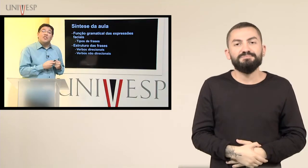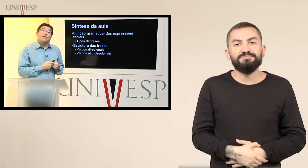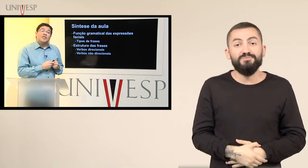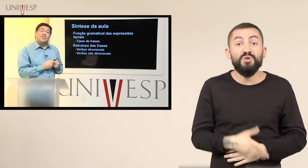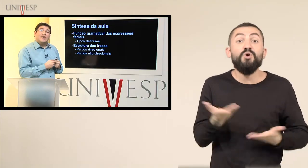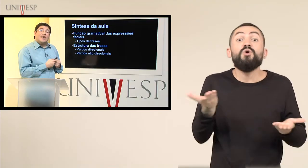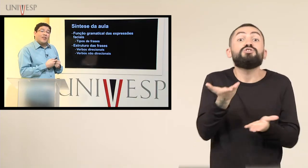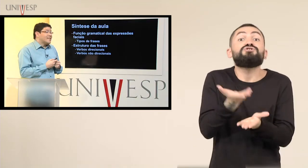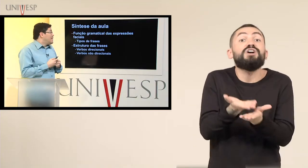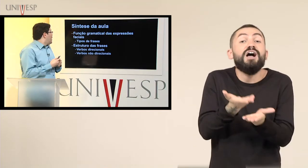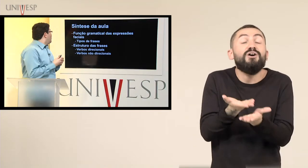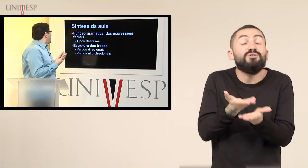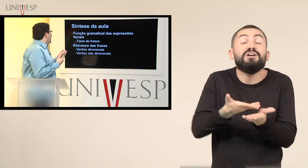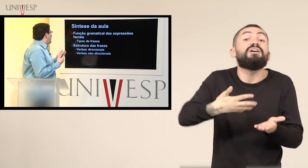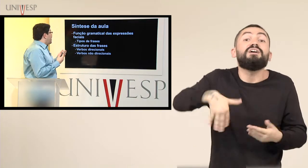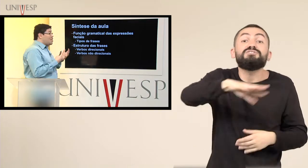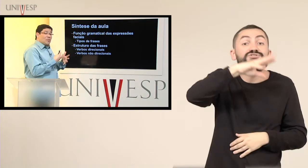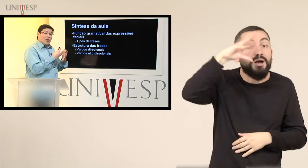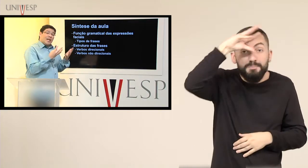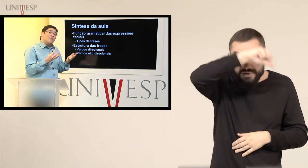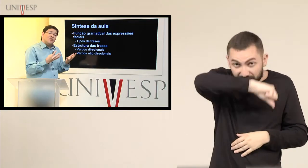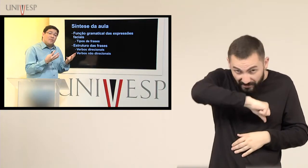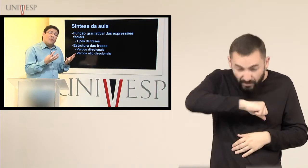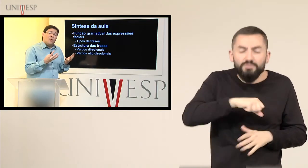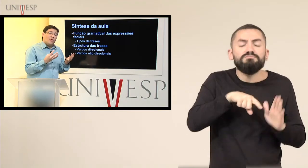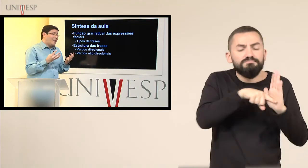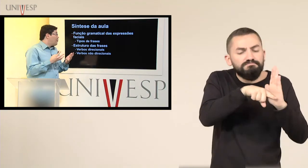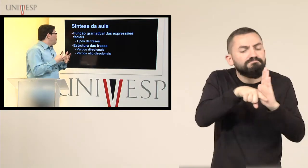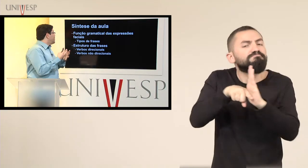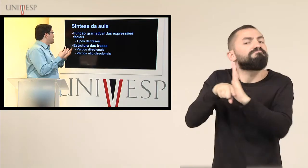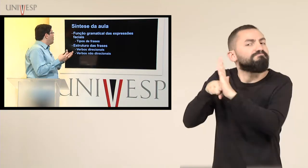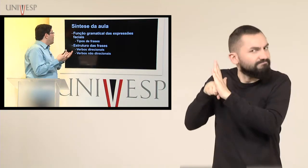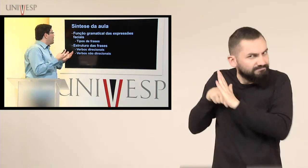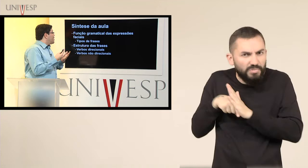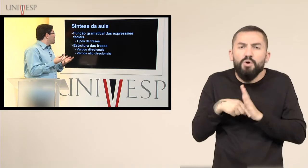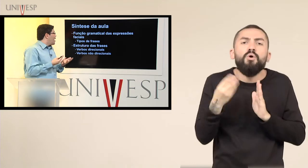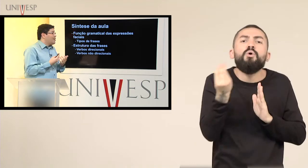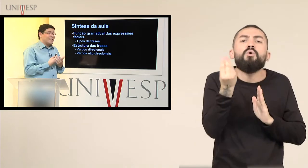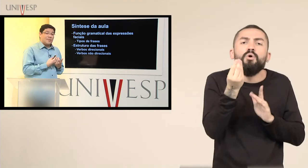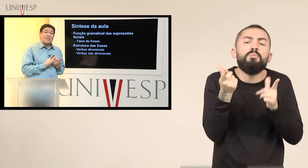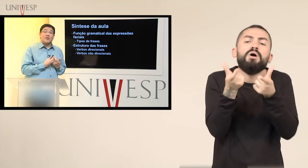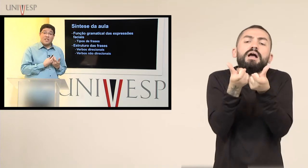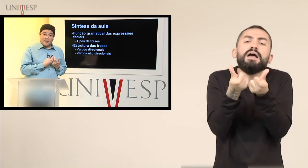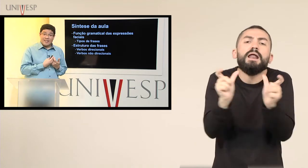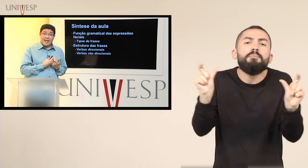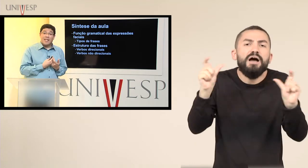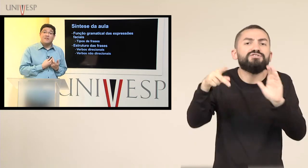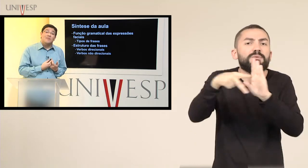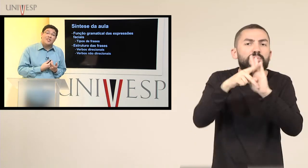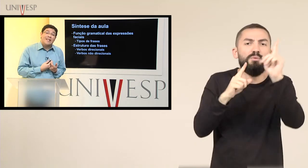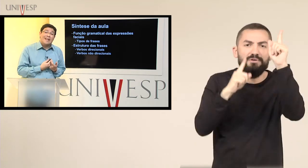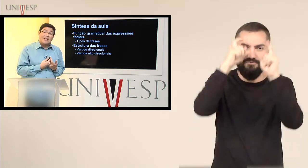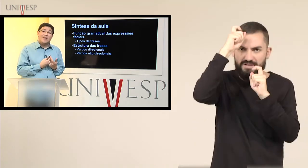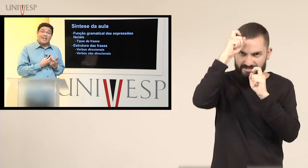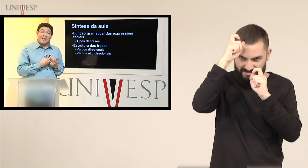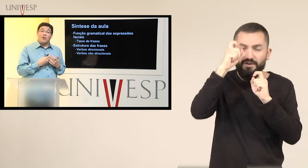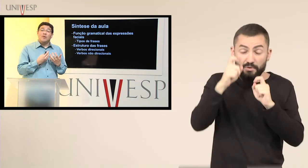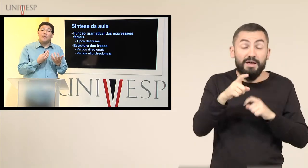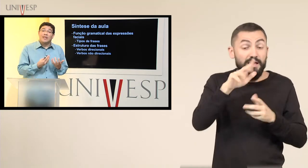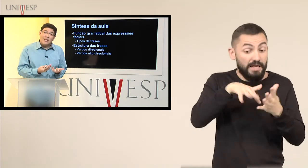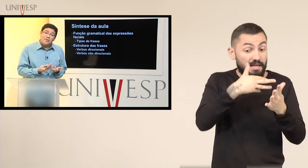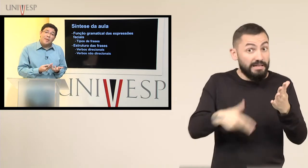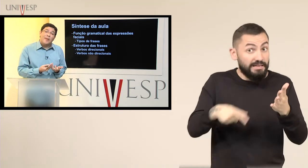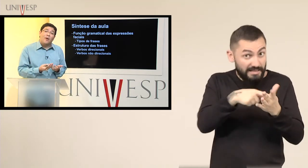Na aula de hoje, nós então exploramos um pouco da função gramatical das expressões faciais. Vimos que na Libras ela